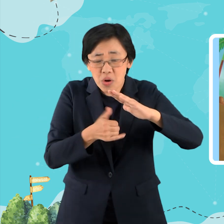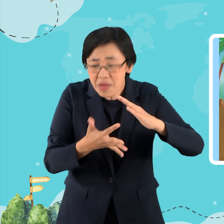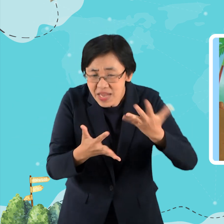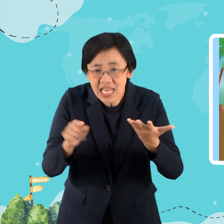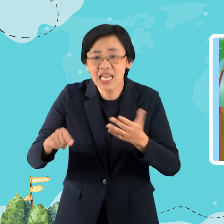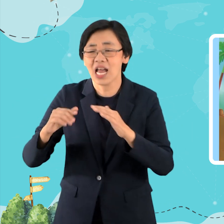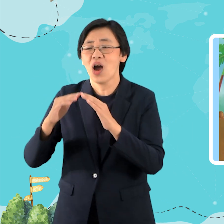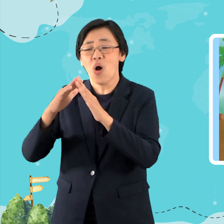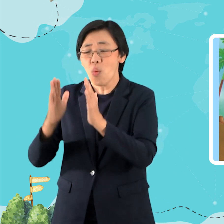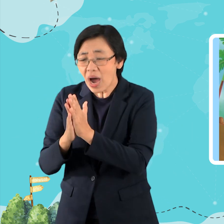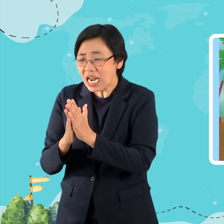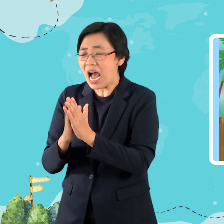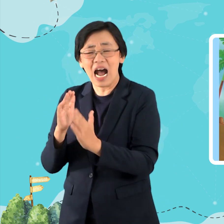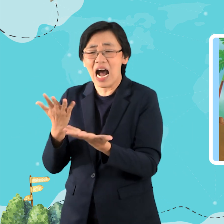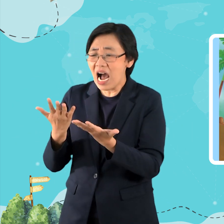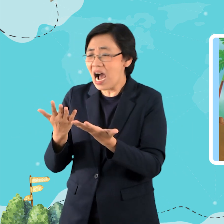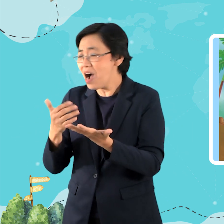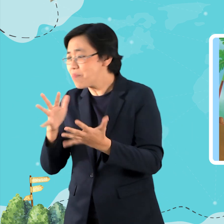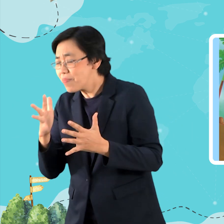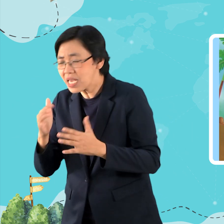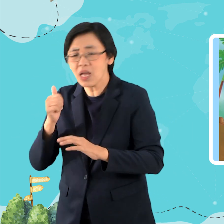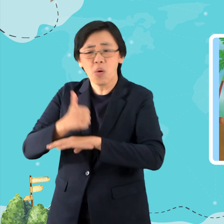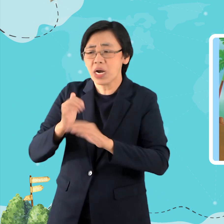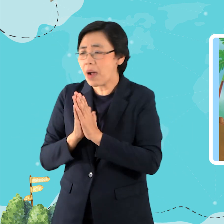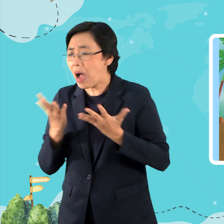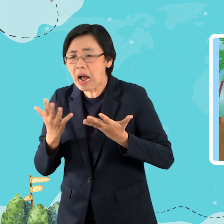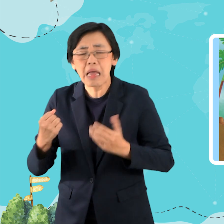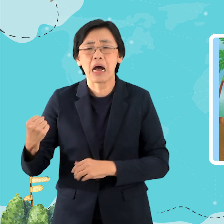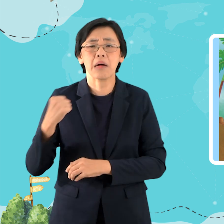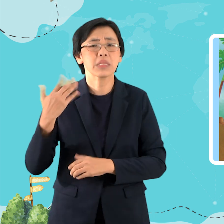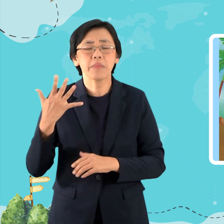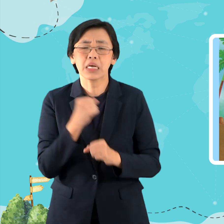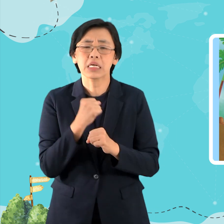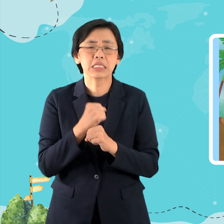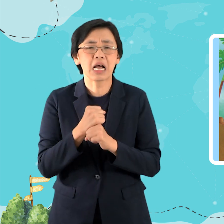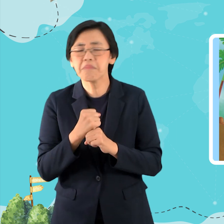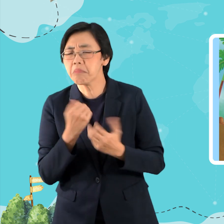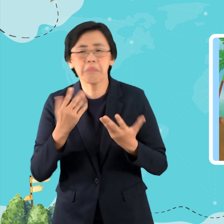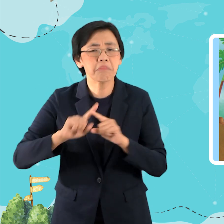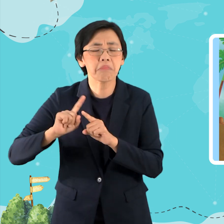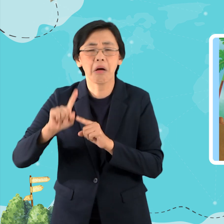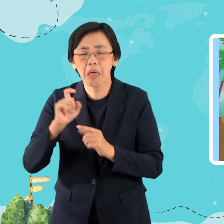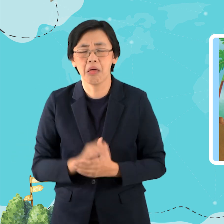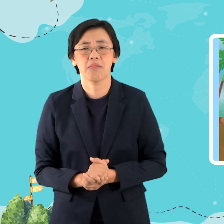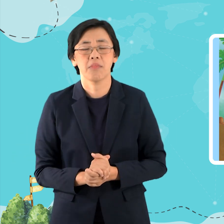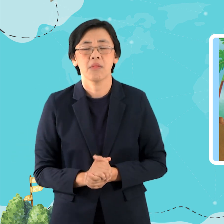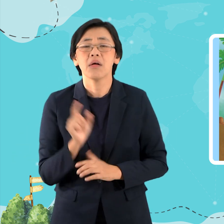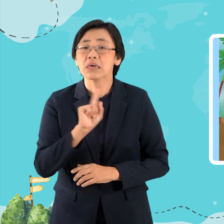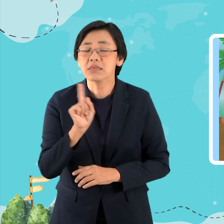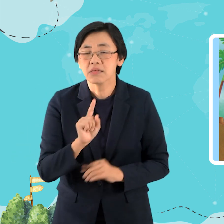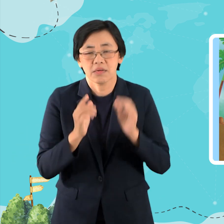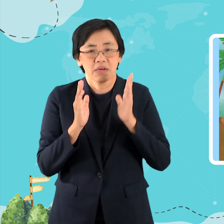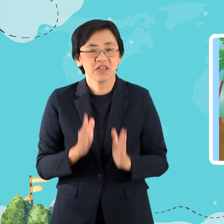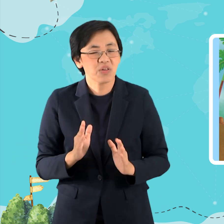จึงเปรียบกับผู้ที่สูญเสียอำนาจจนไม่มีอิทธิพลที่จะทำการใดๆต่อไปหรือในบริบทหนึ่งจ